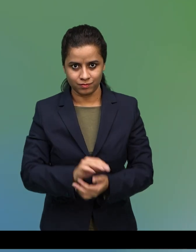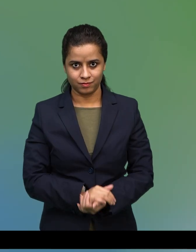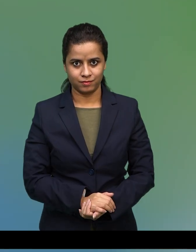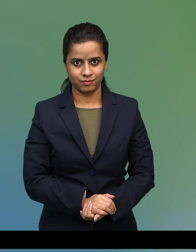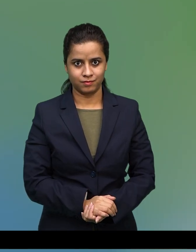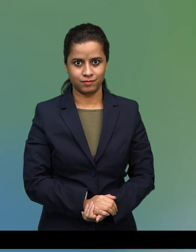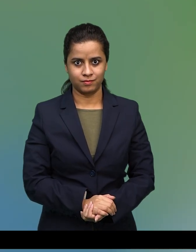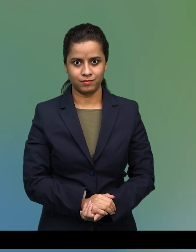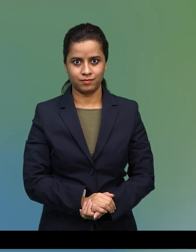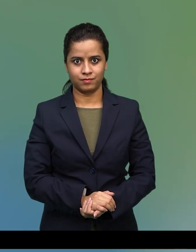मायट्रल झडप,